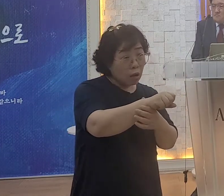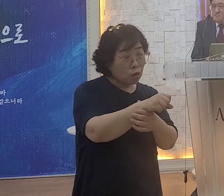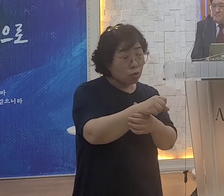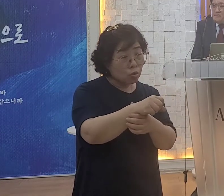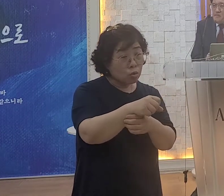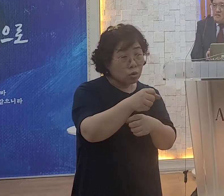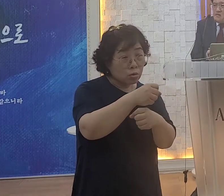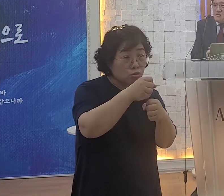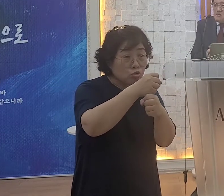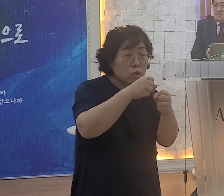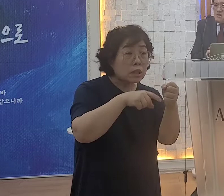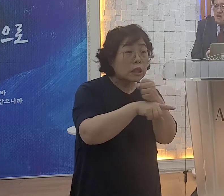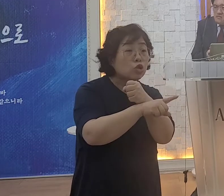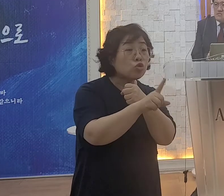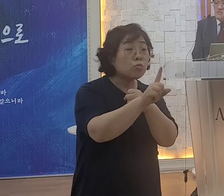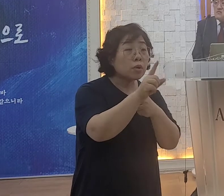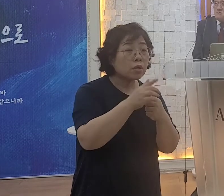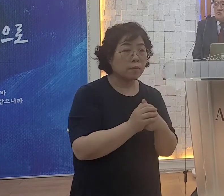달았냐면,